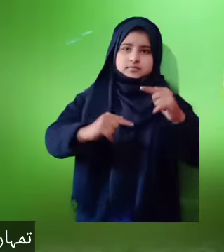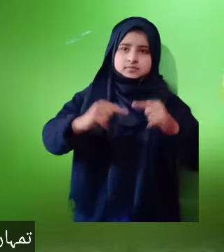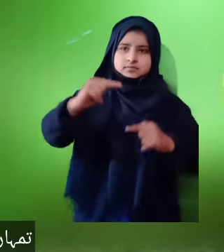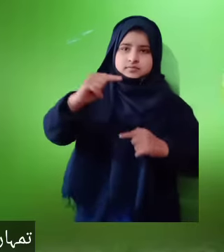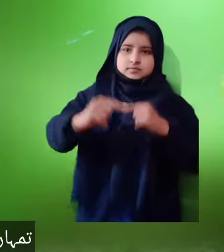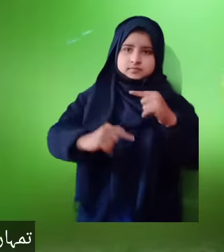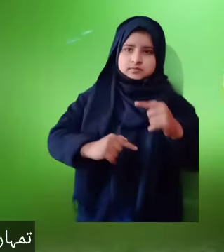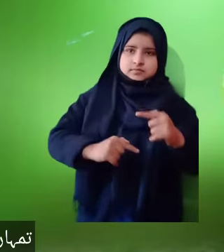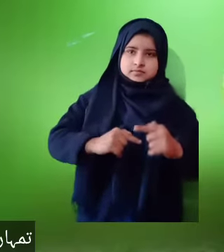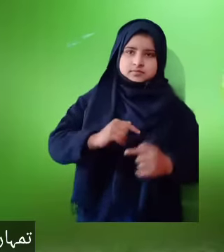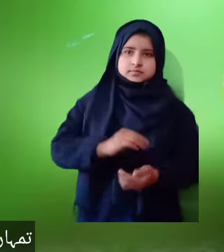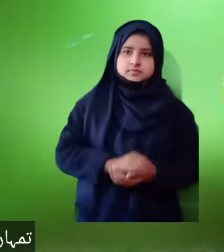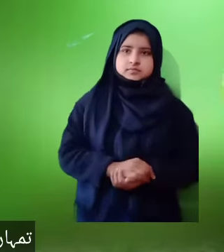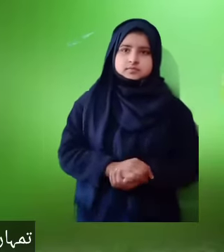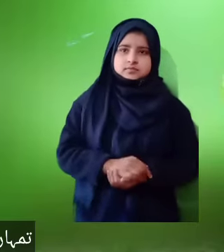नस्ल,